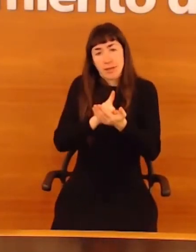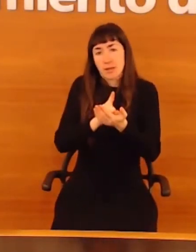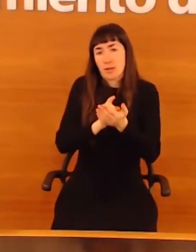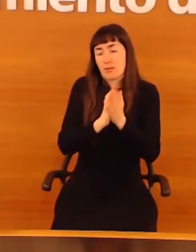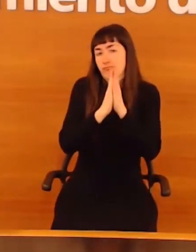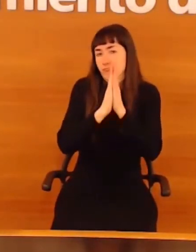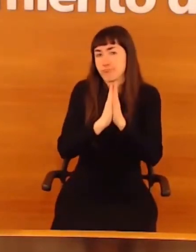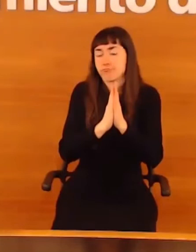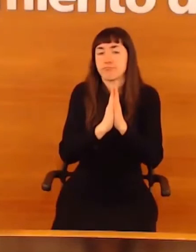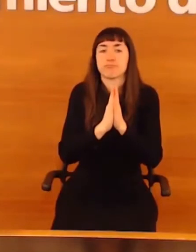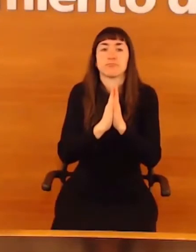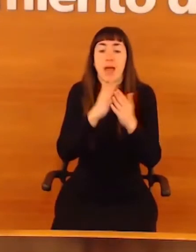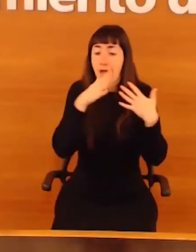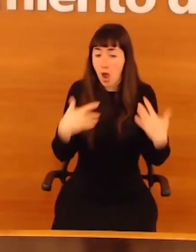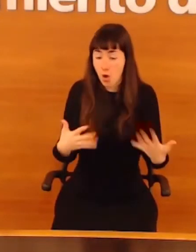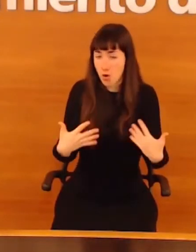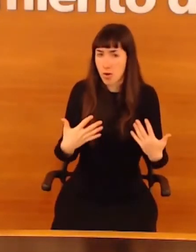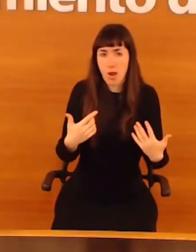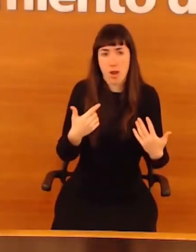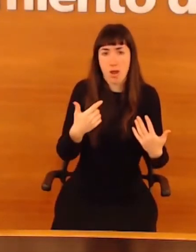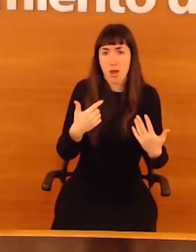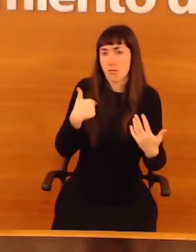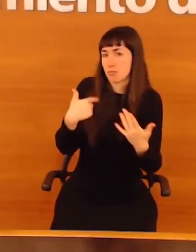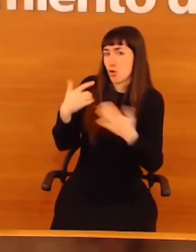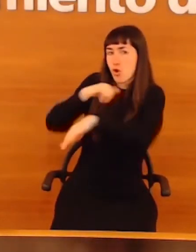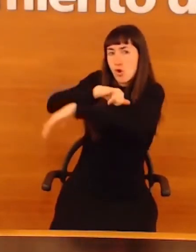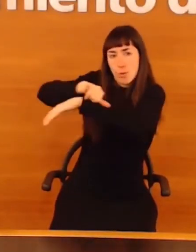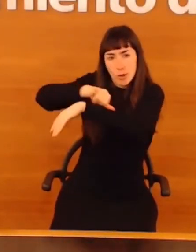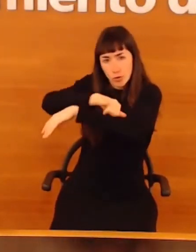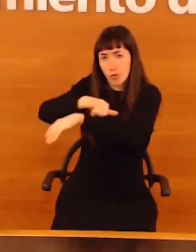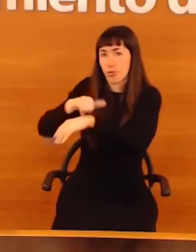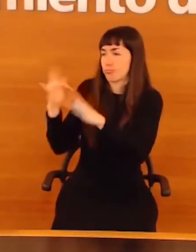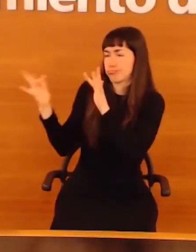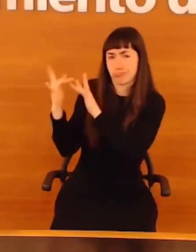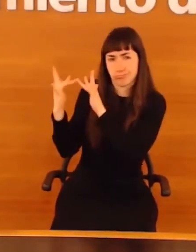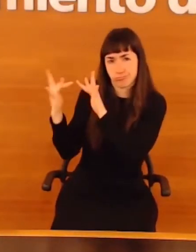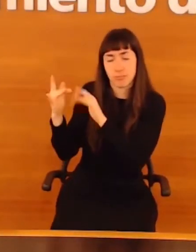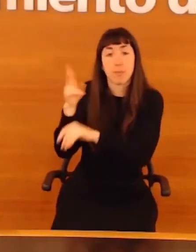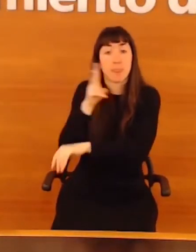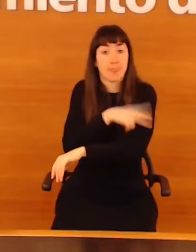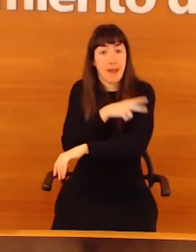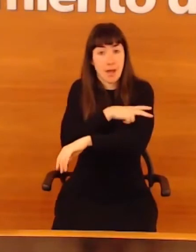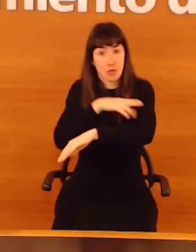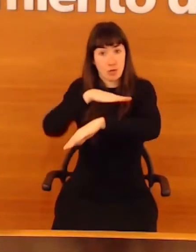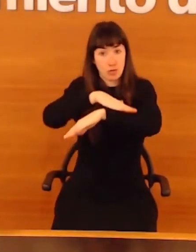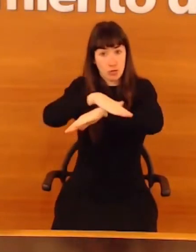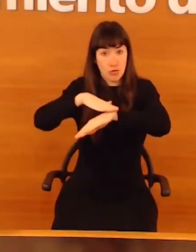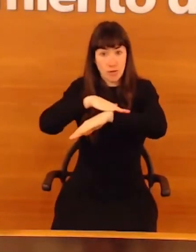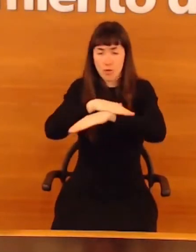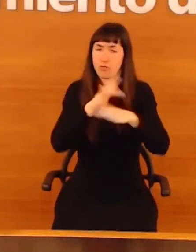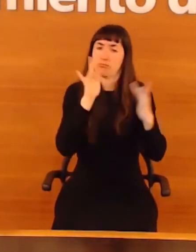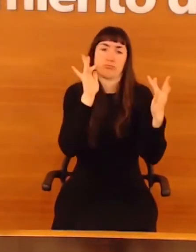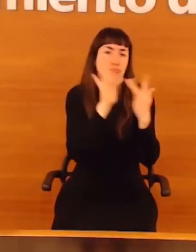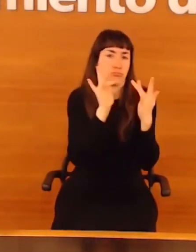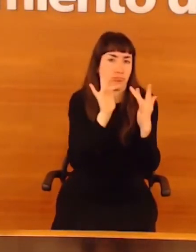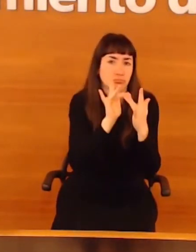estamos manteniendo en todo momento contacto con el Gobierno de La Rioja y con la Delegación de Gobierno para seguir atendiendo todas